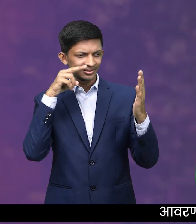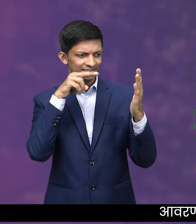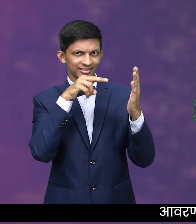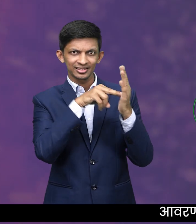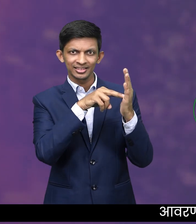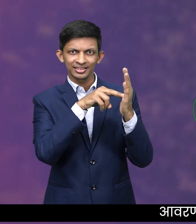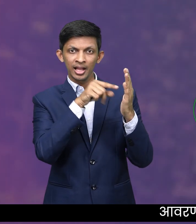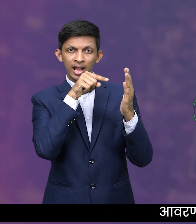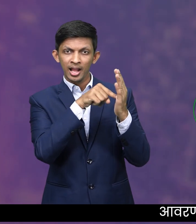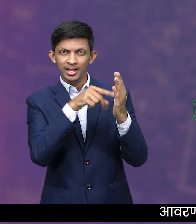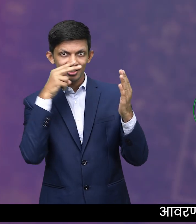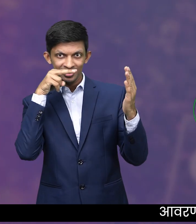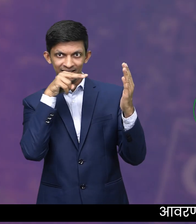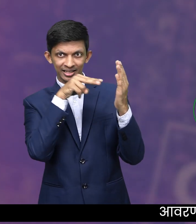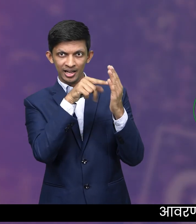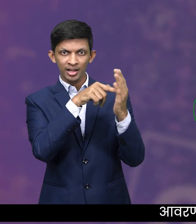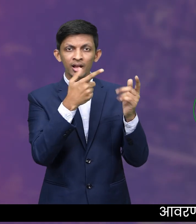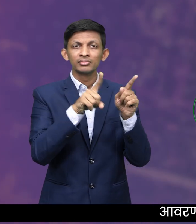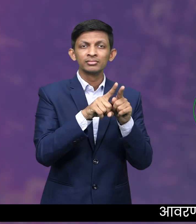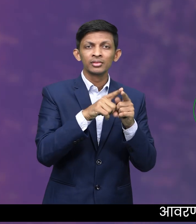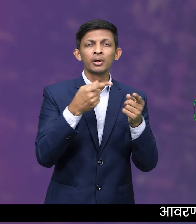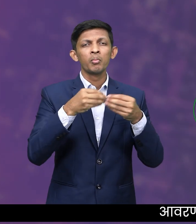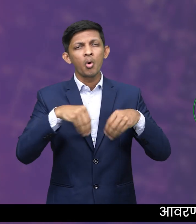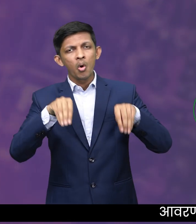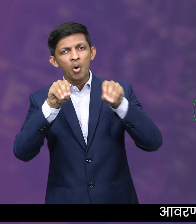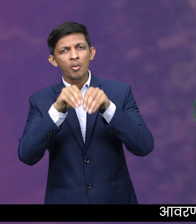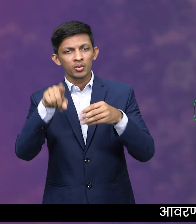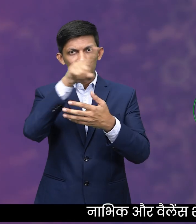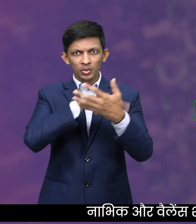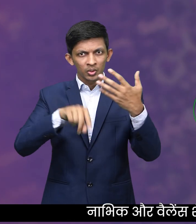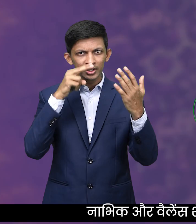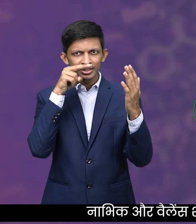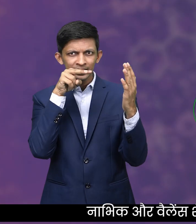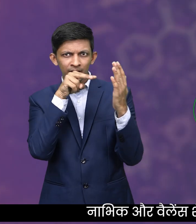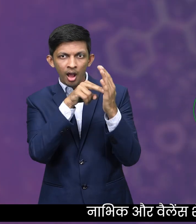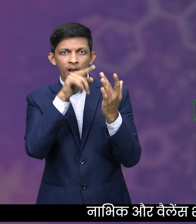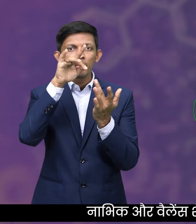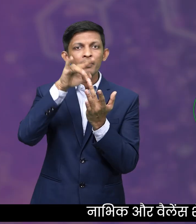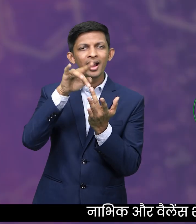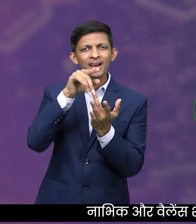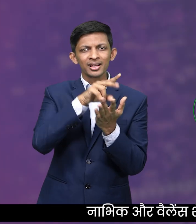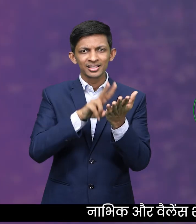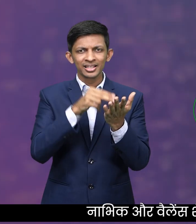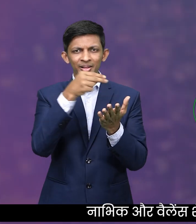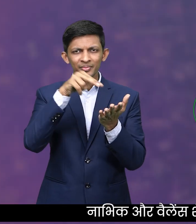आवरण प्रभाव या पारीक्षण प्रभाव। नाभिक और वैलेंस शेल के